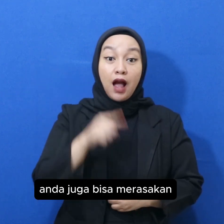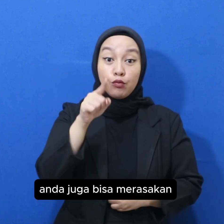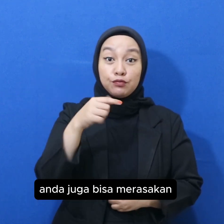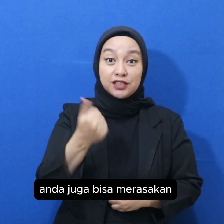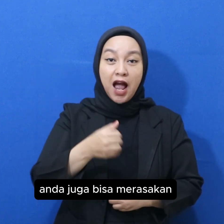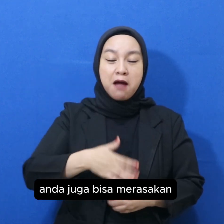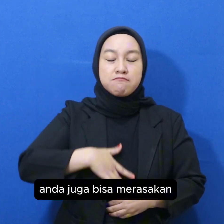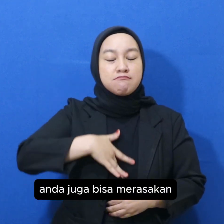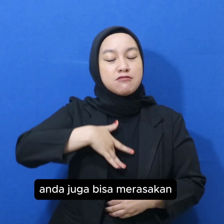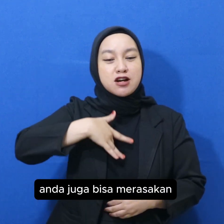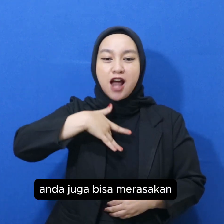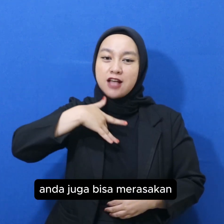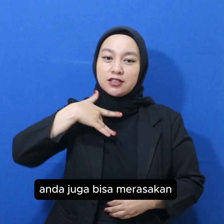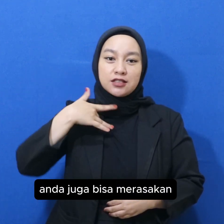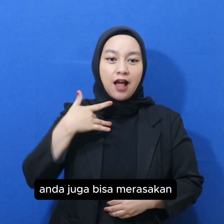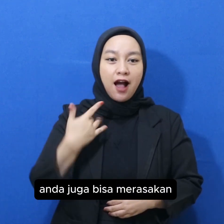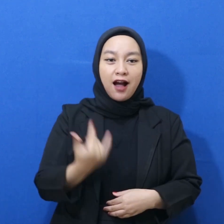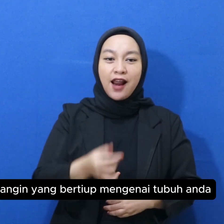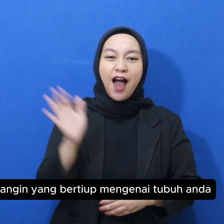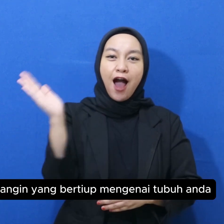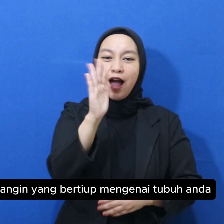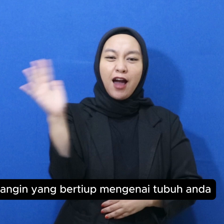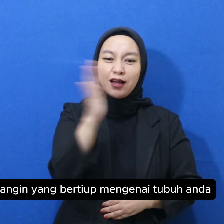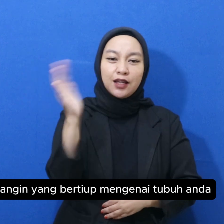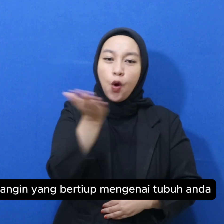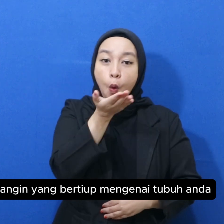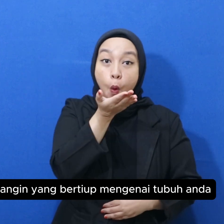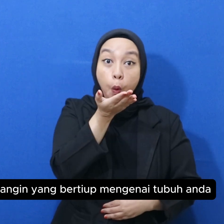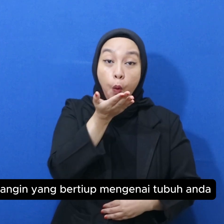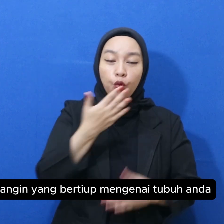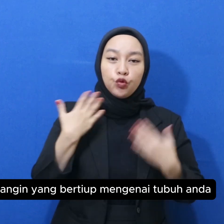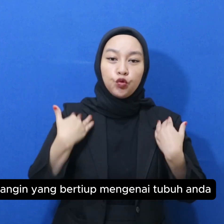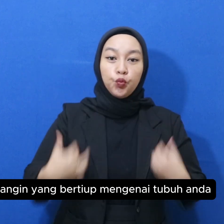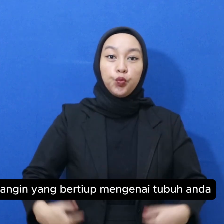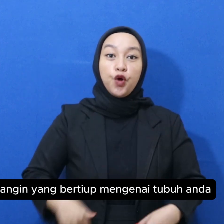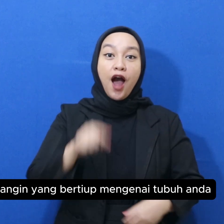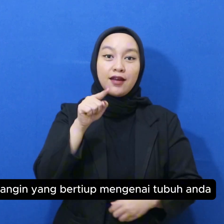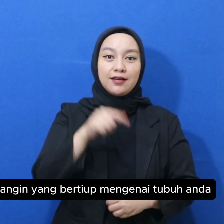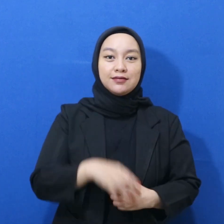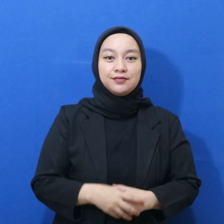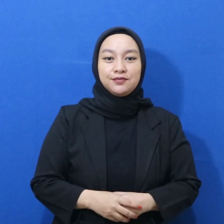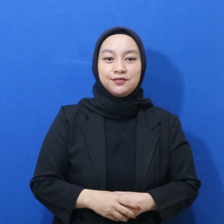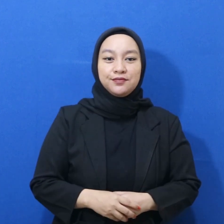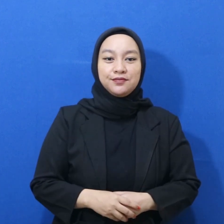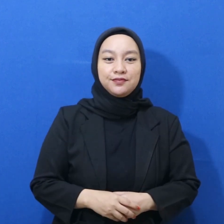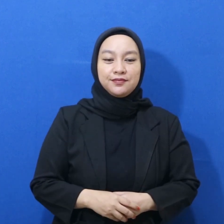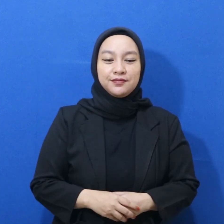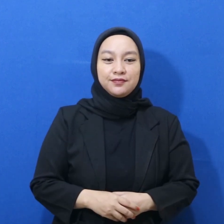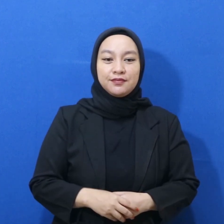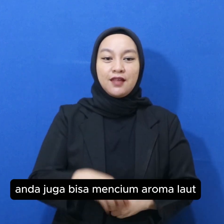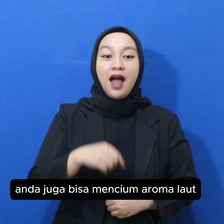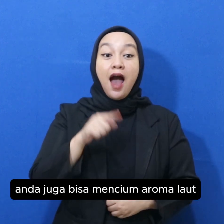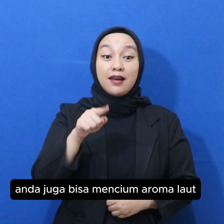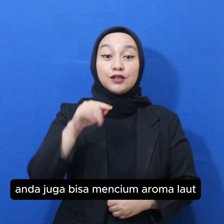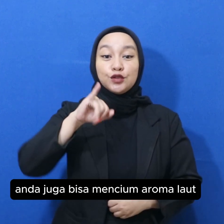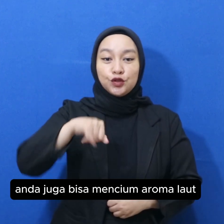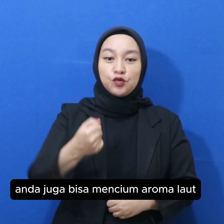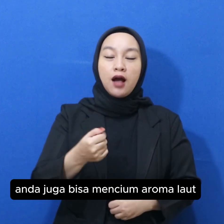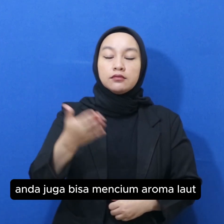Anda juga bisa merasakan angin yang bertiup mengenai tubuh Anda. Anda juga bisa mencium